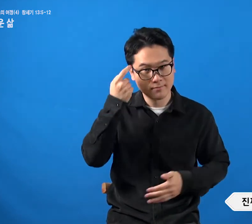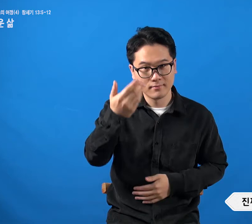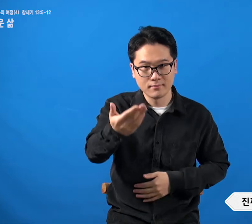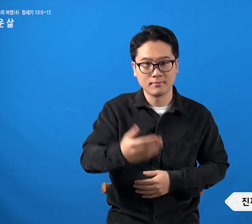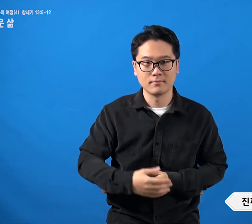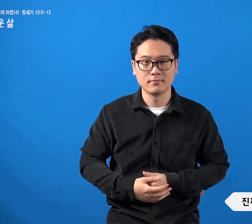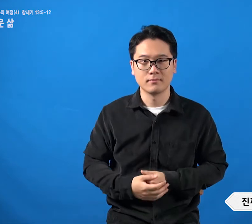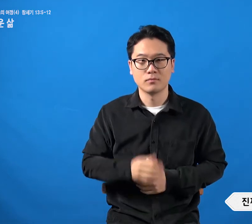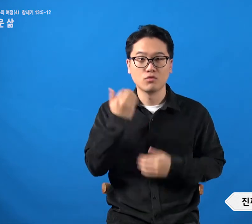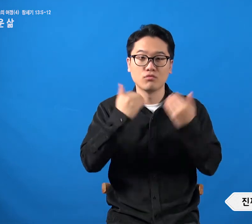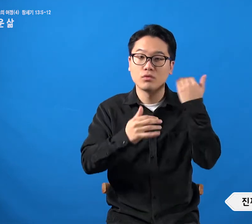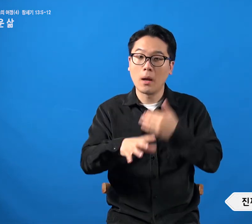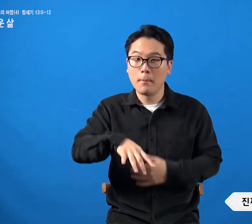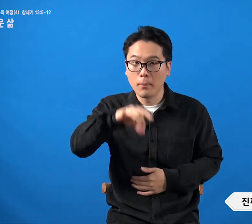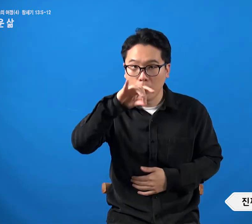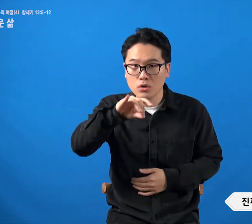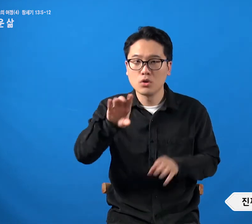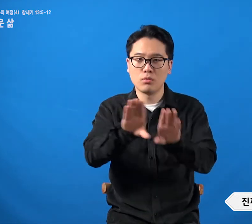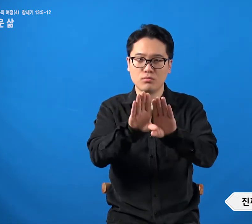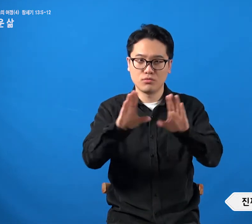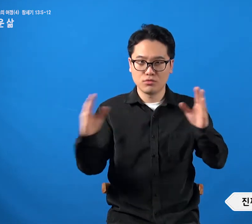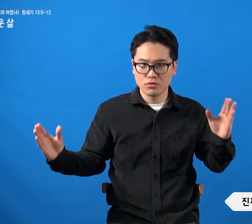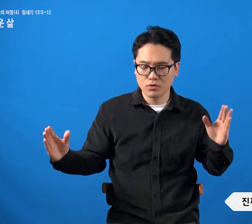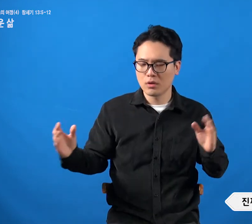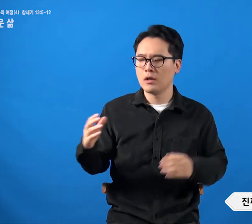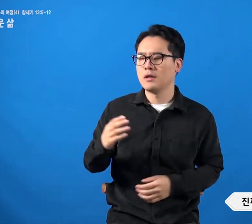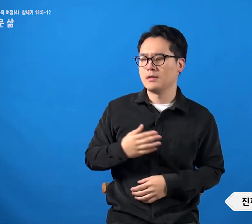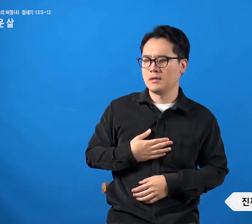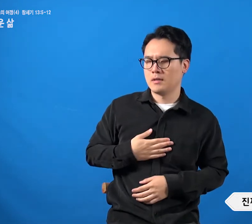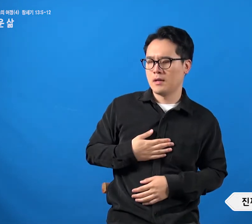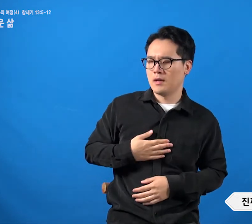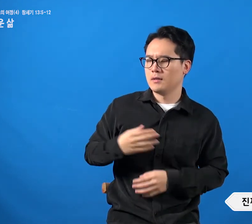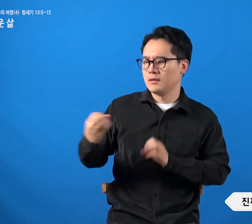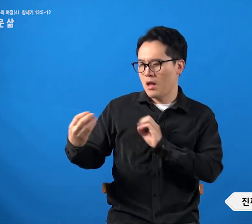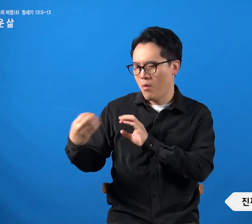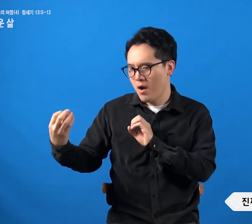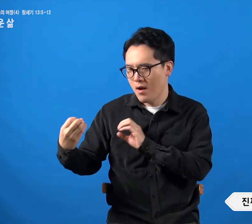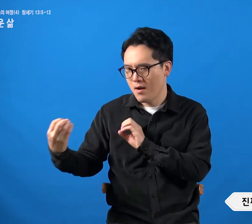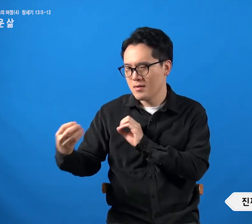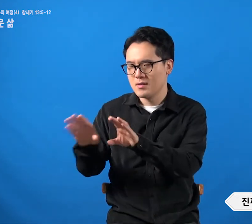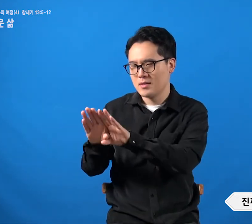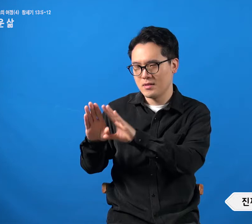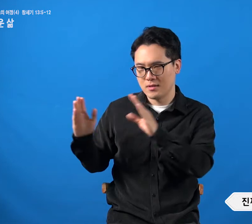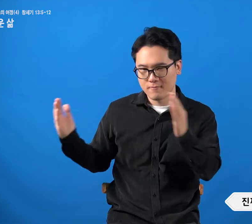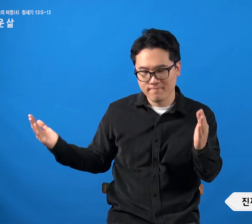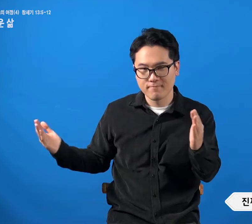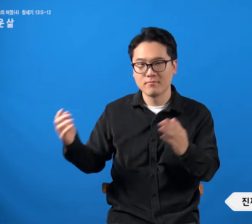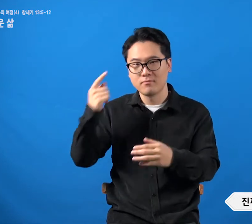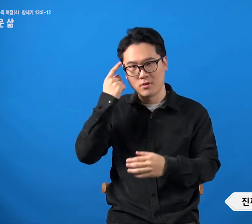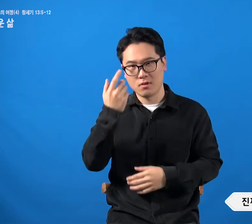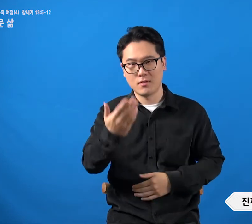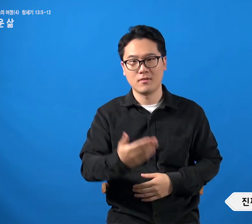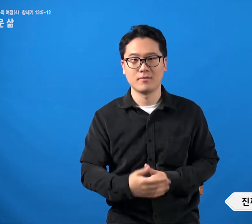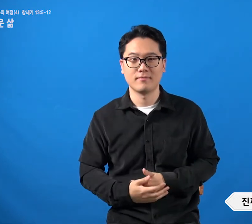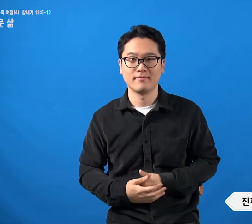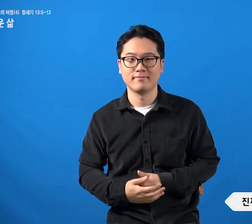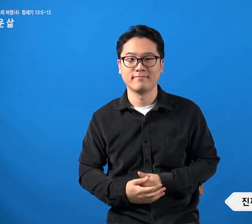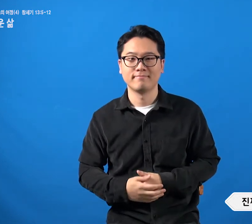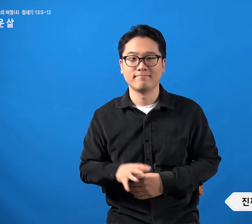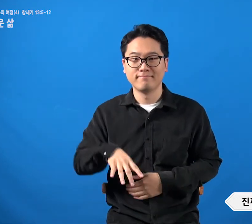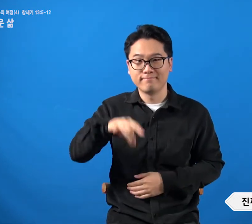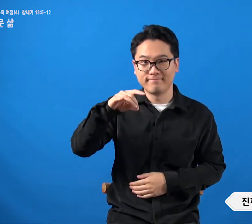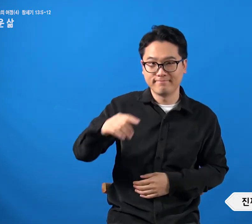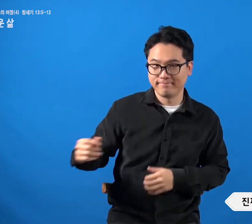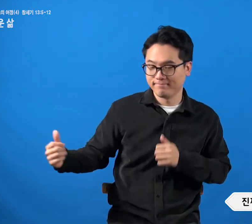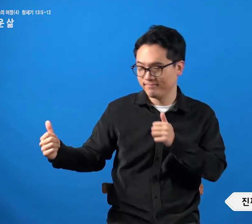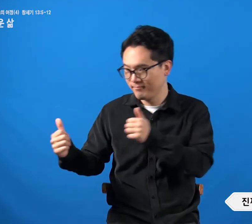시작하십니까? 누가 먼저 문을 엽니까? 누가 먼저 대화의 창을 만듭니까? 누가 먼저 다가가서